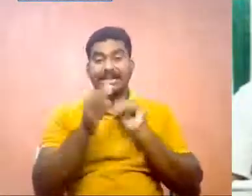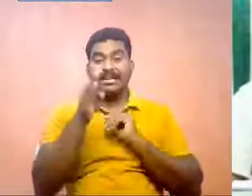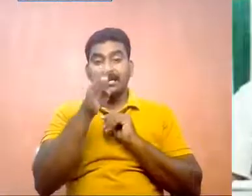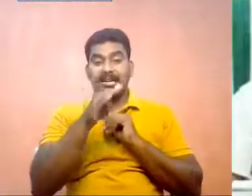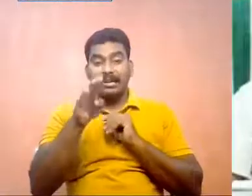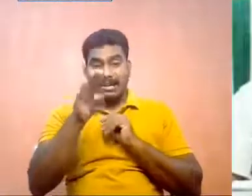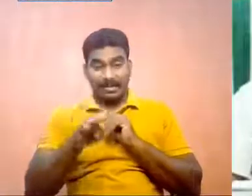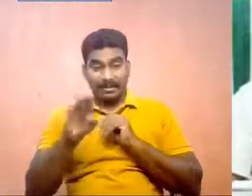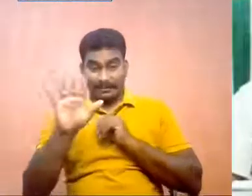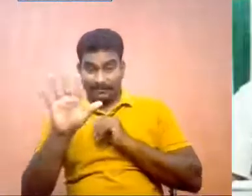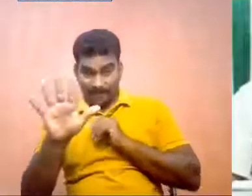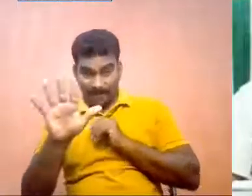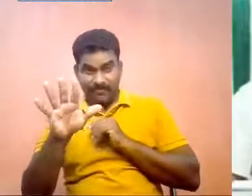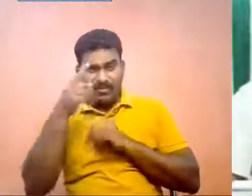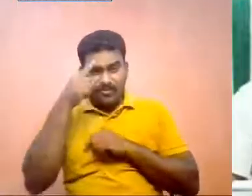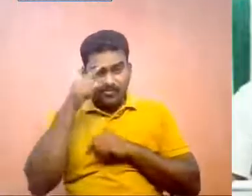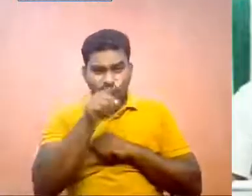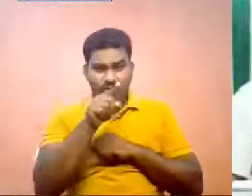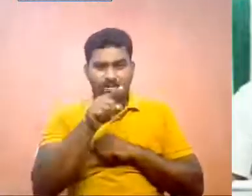പരിശോധനാ സംവിധാനം